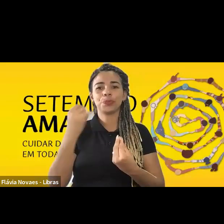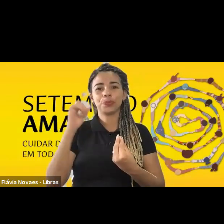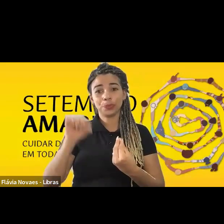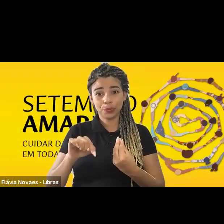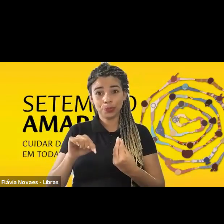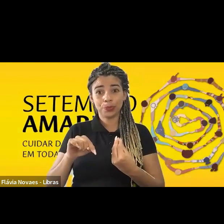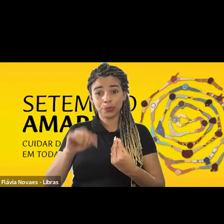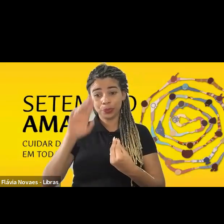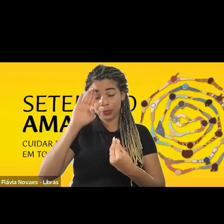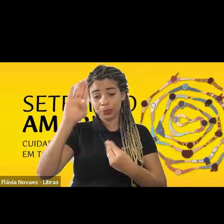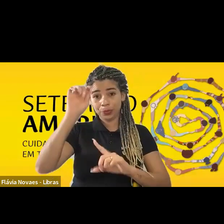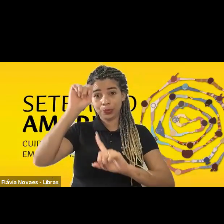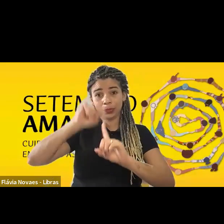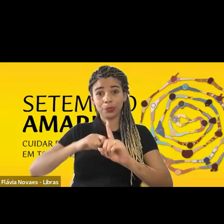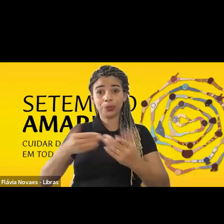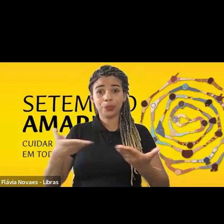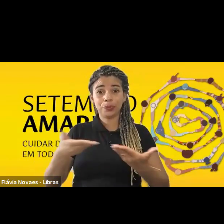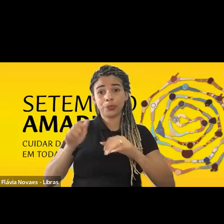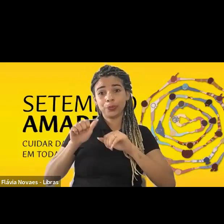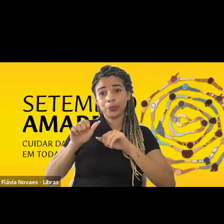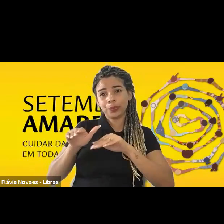nesse mês que nós